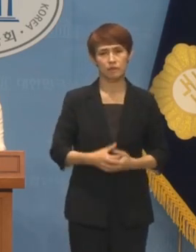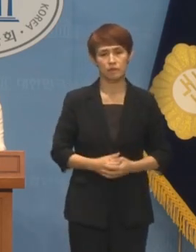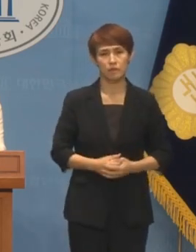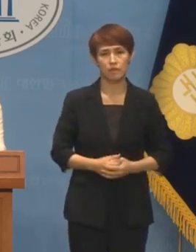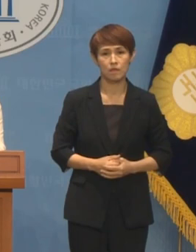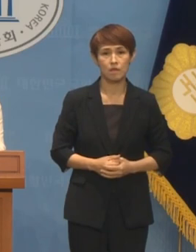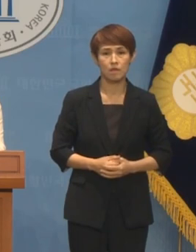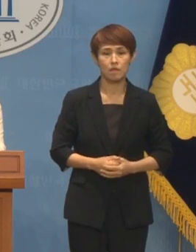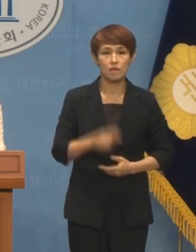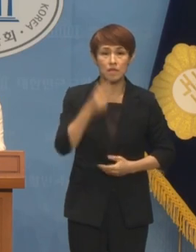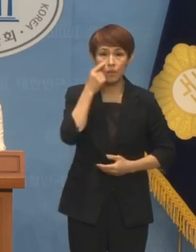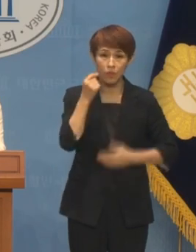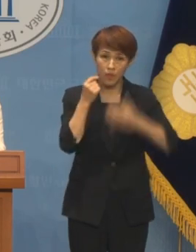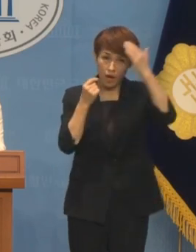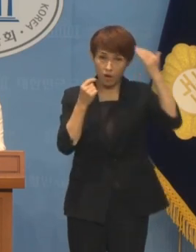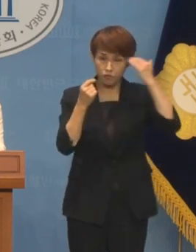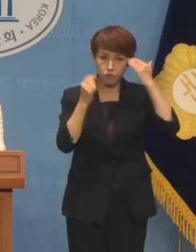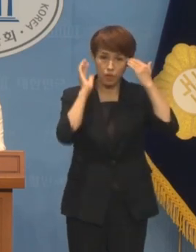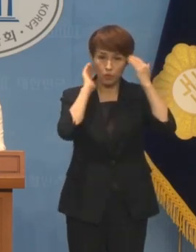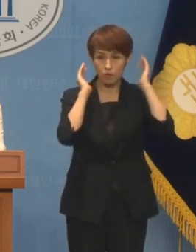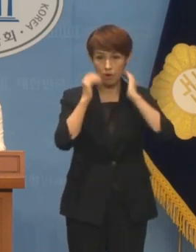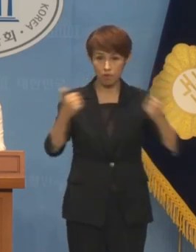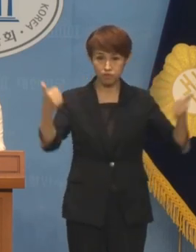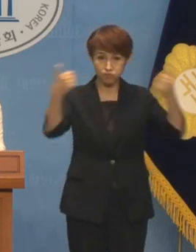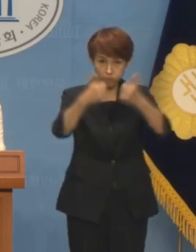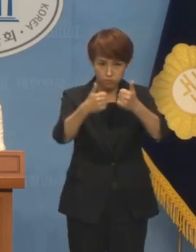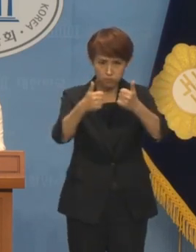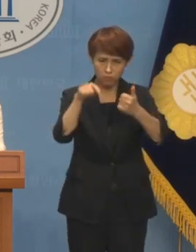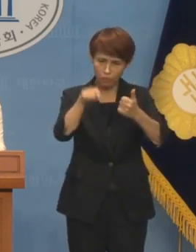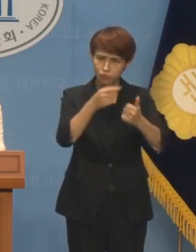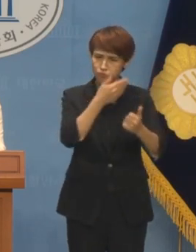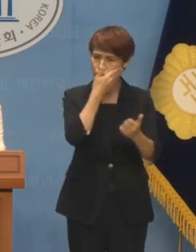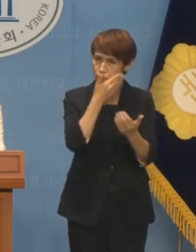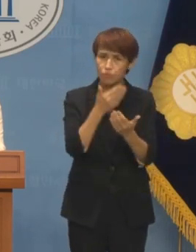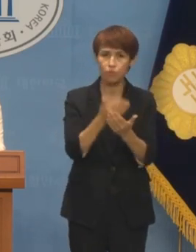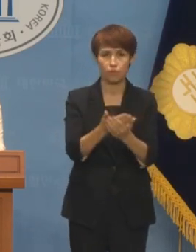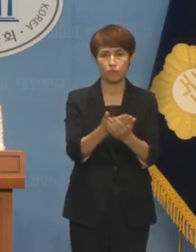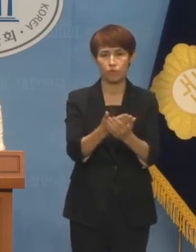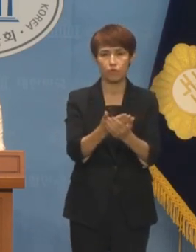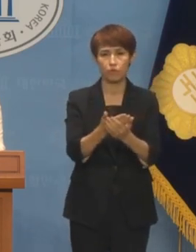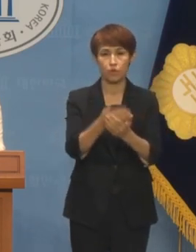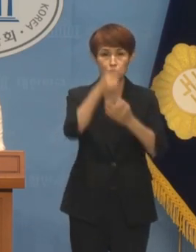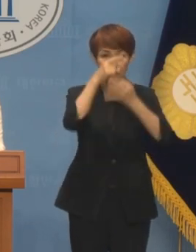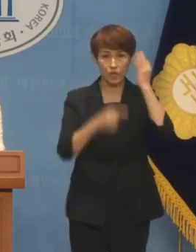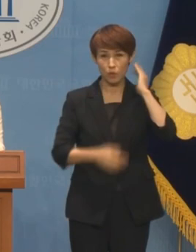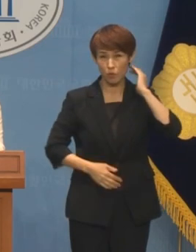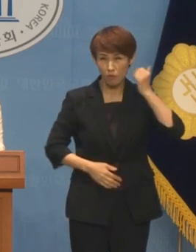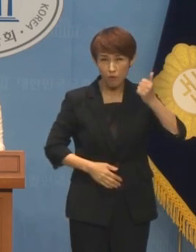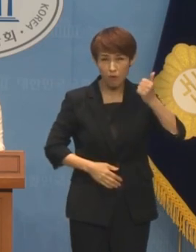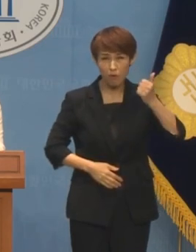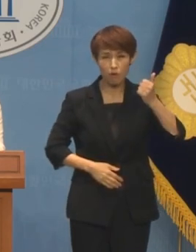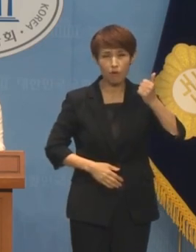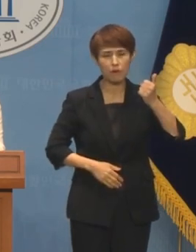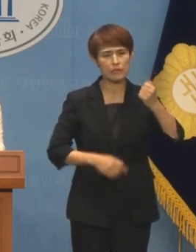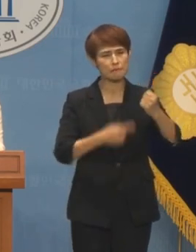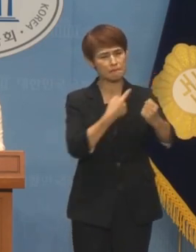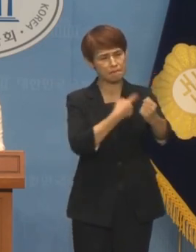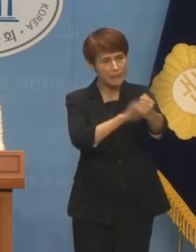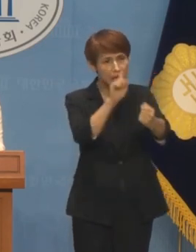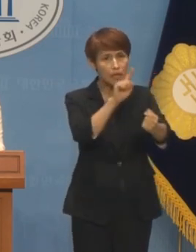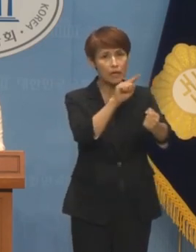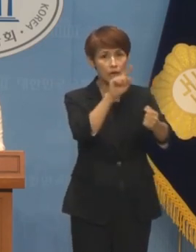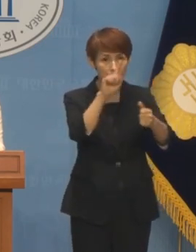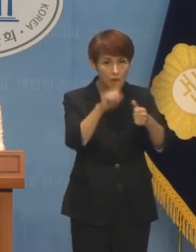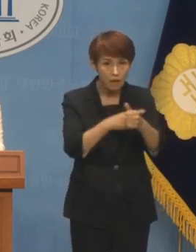이번 한일 정상회담은 그 어느 때보다 중요합니다. 윤 대통령의 무능한 외교로